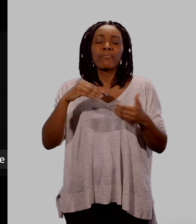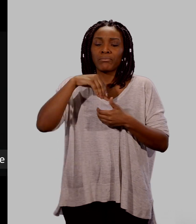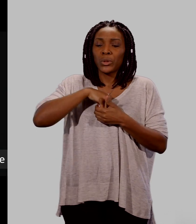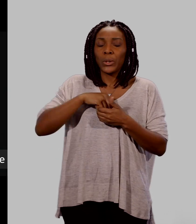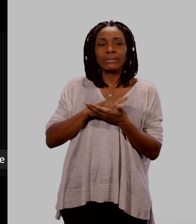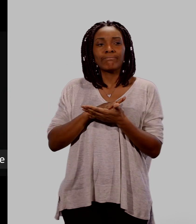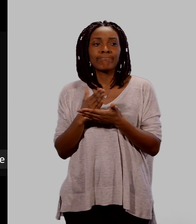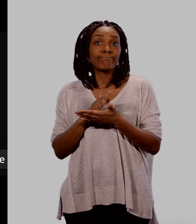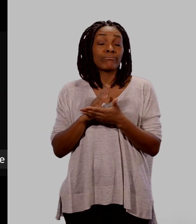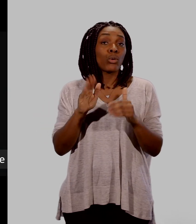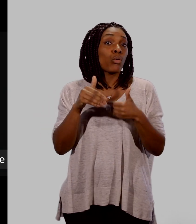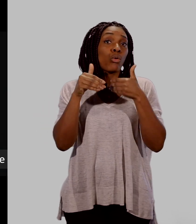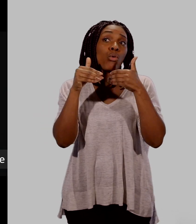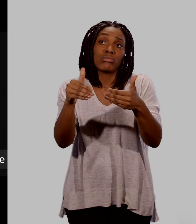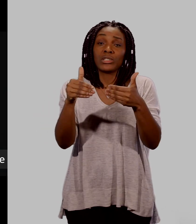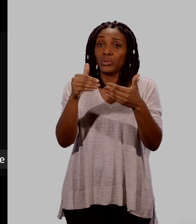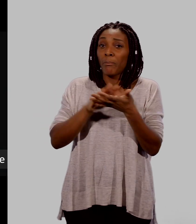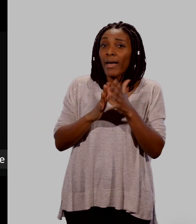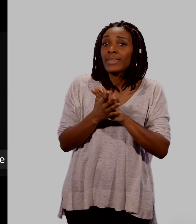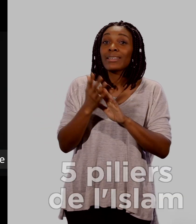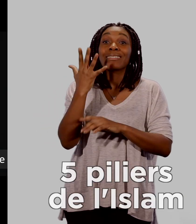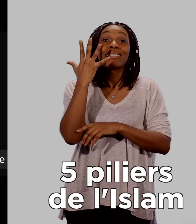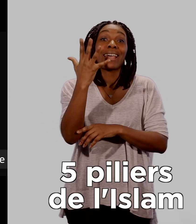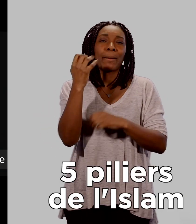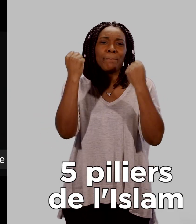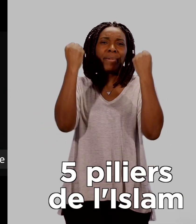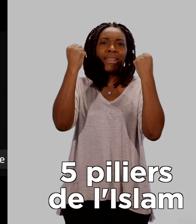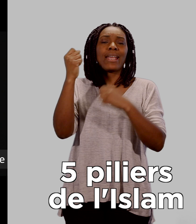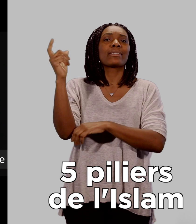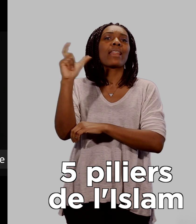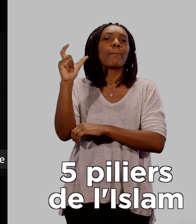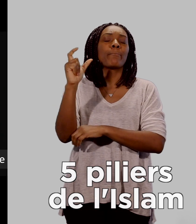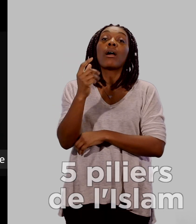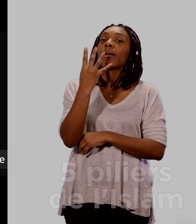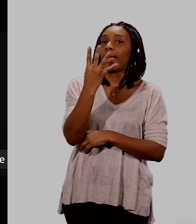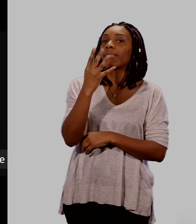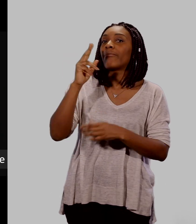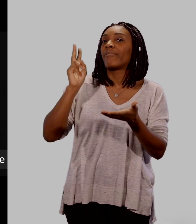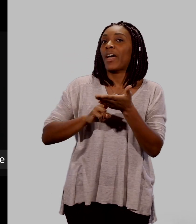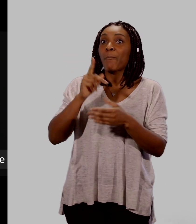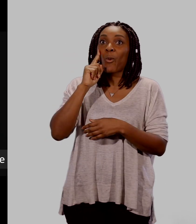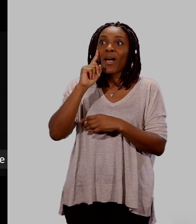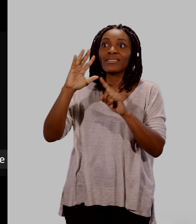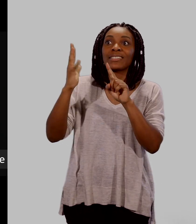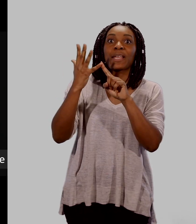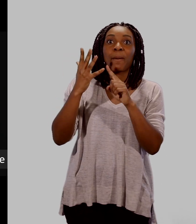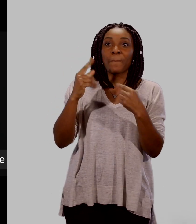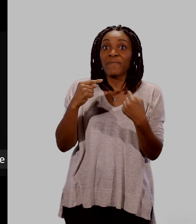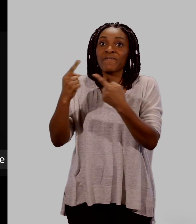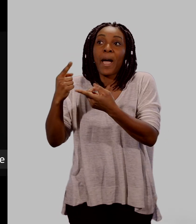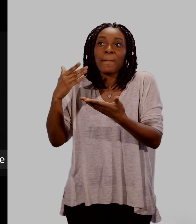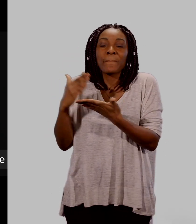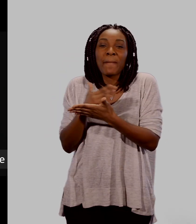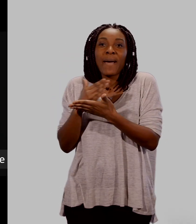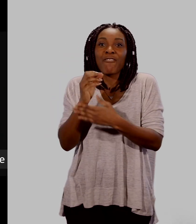Malgré ce doute, je continuais de pratiquer les 5 piliers de l'islam, du moins les 4 piliers, puisque je me préparais à aller à la Mecque pour